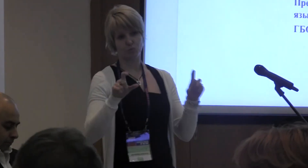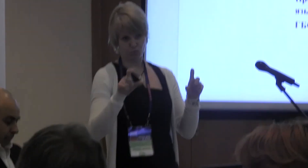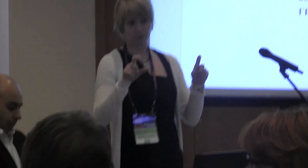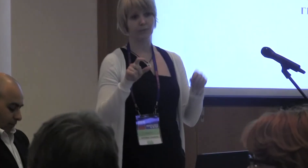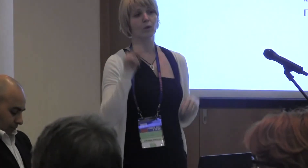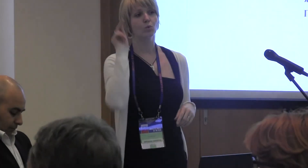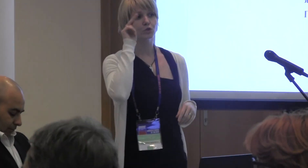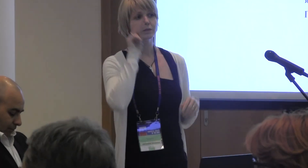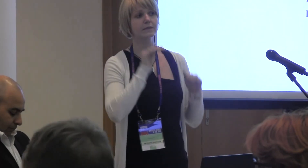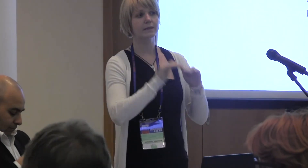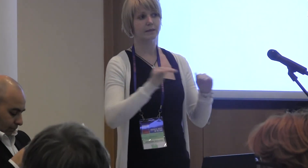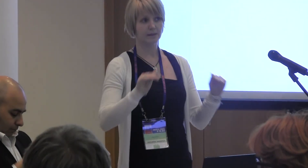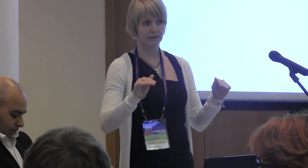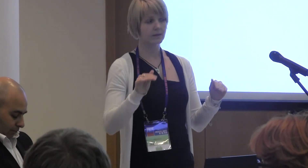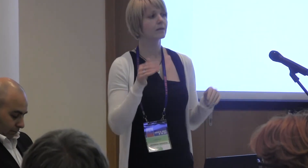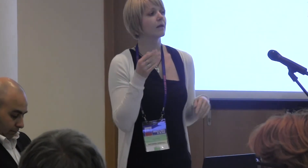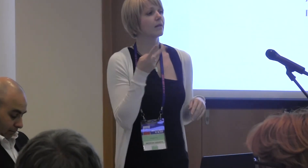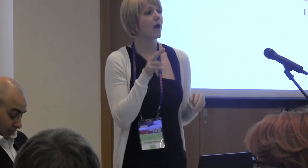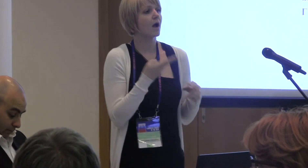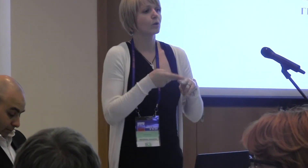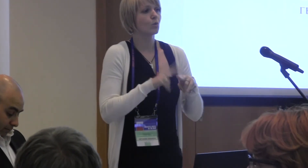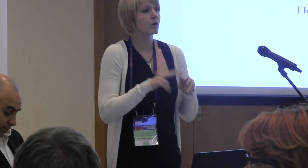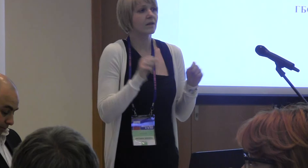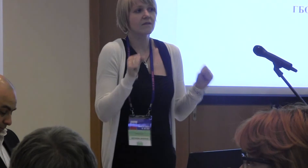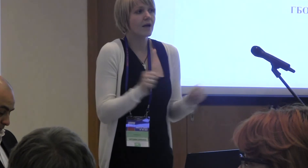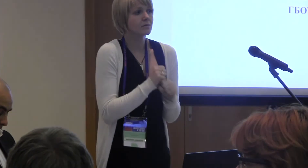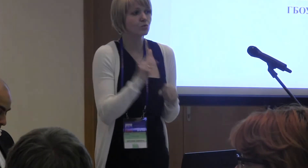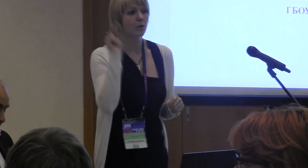В отделении надомного обучения 65-й школы